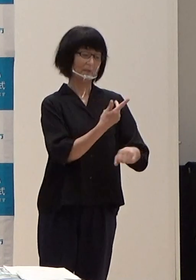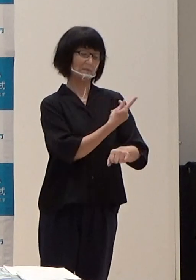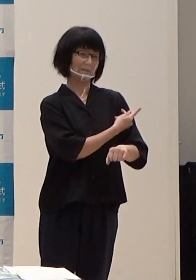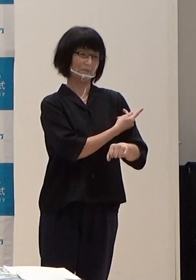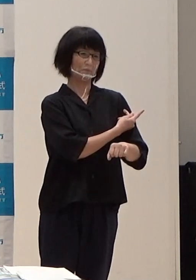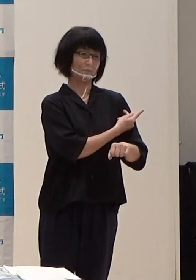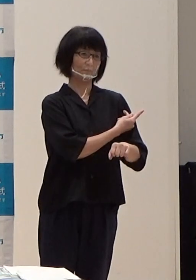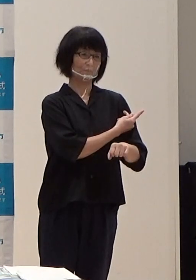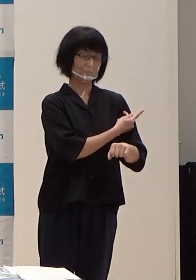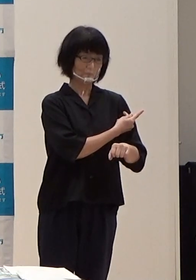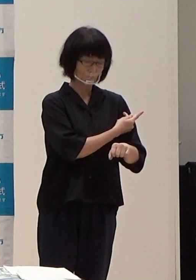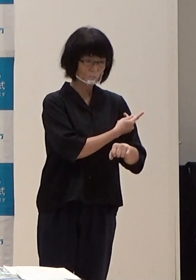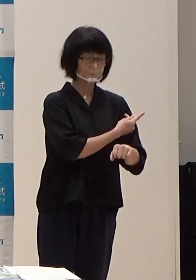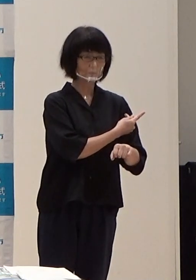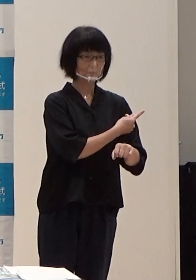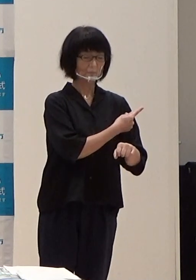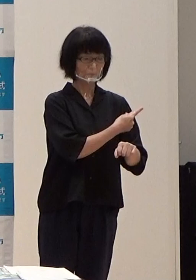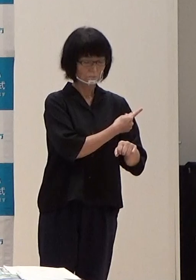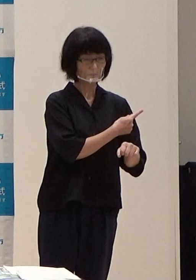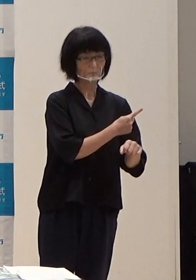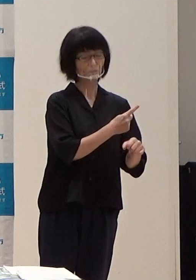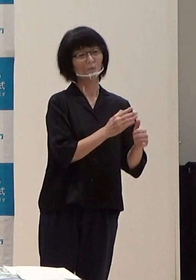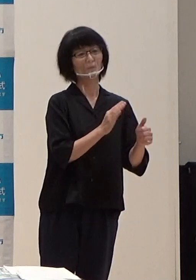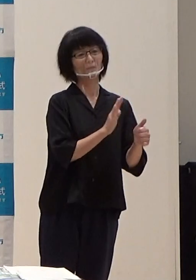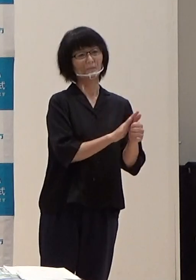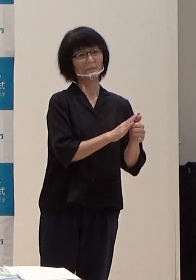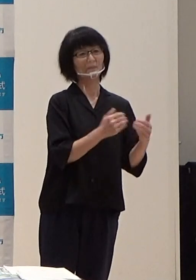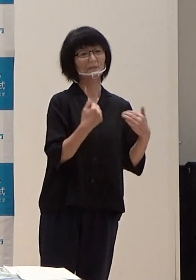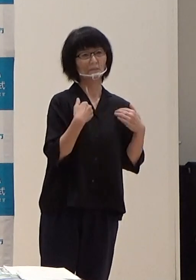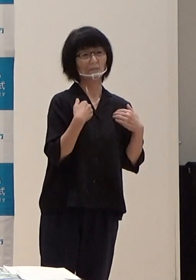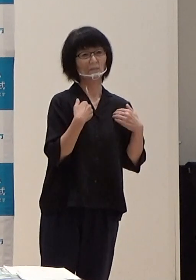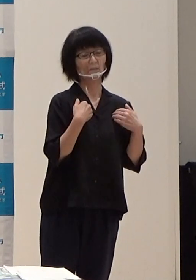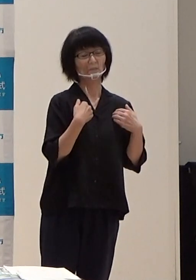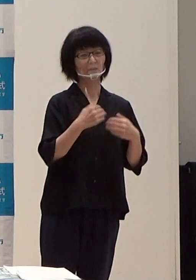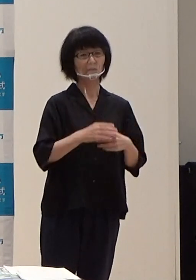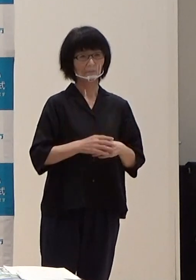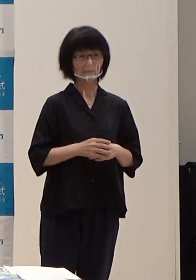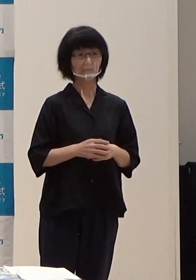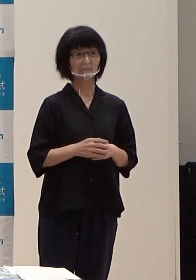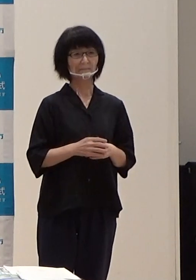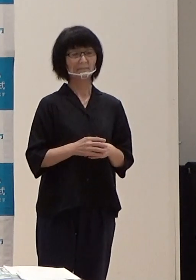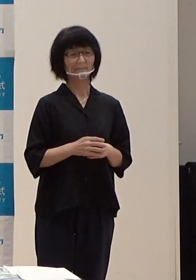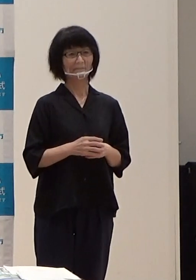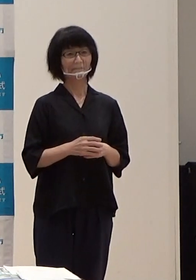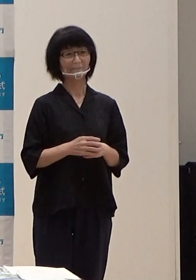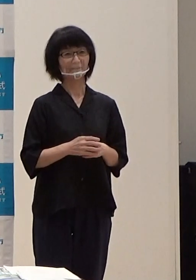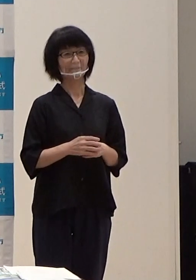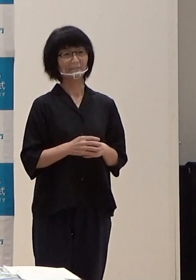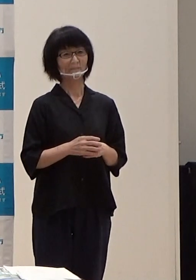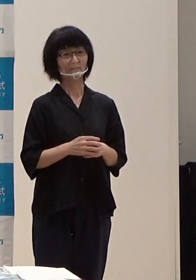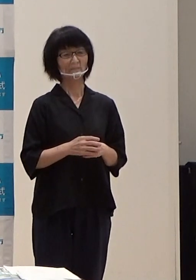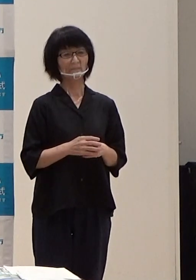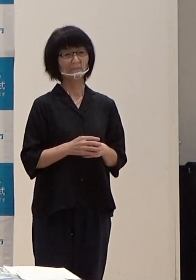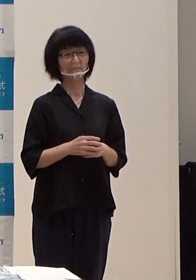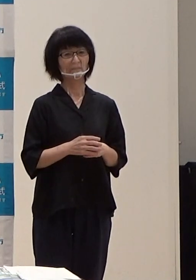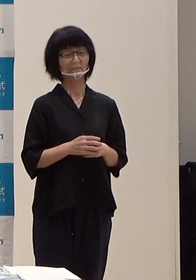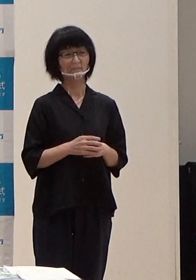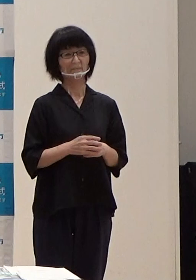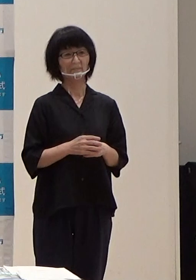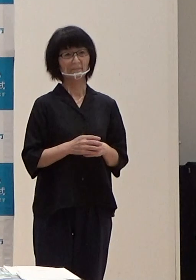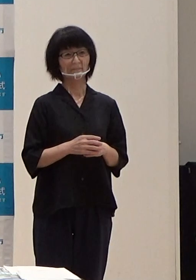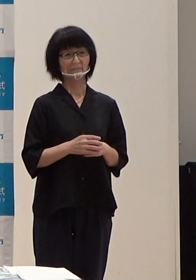、十分医療機関の皆様へも思いをいたしていただければなというところでございます。あと保健